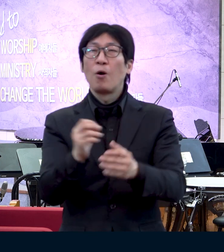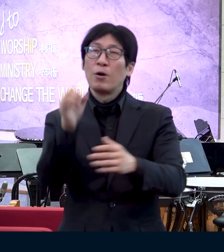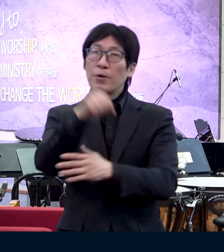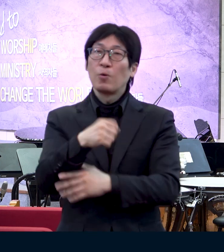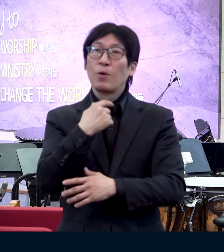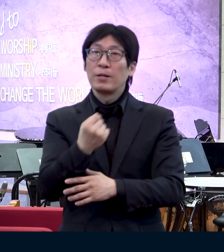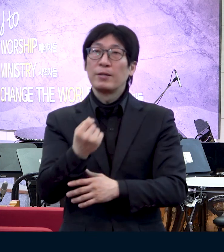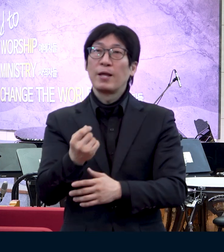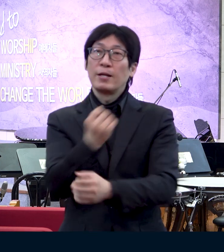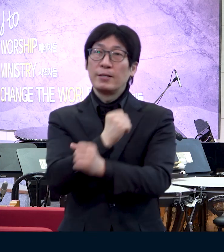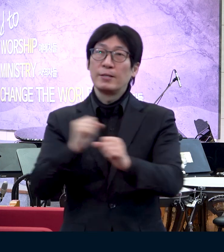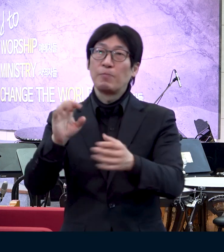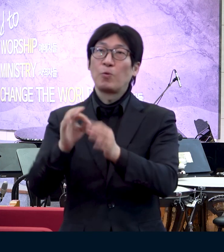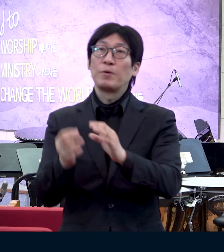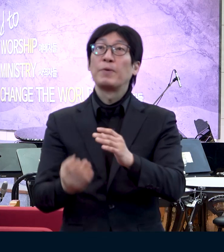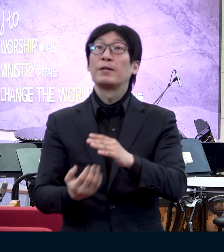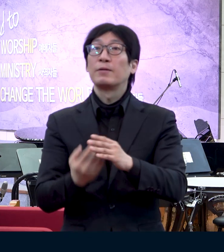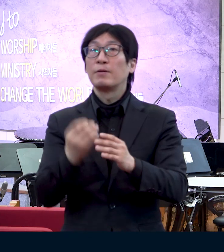들포도를 맺혔도다.